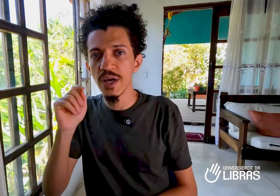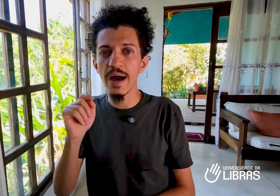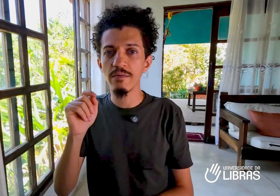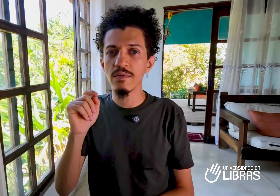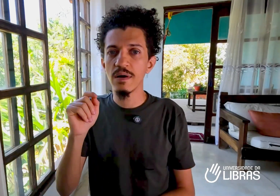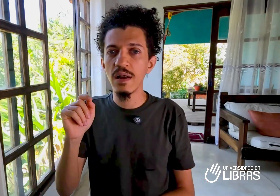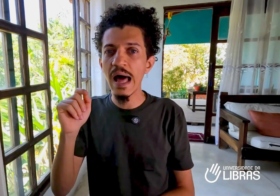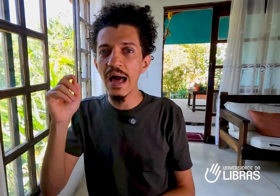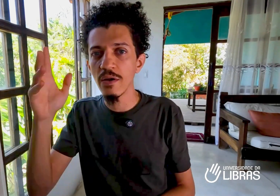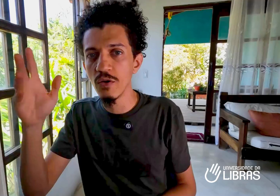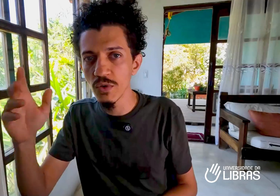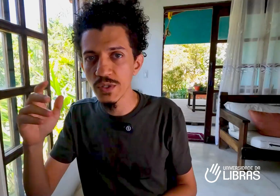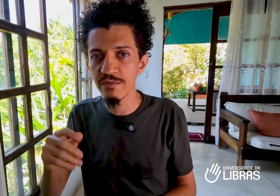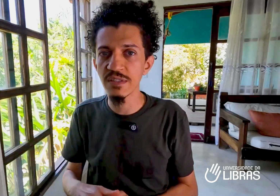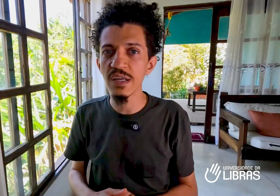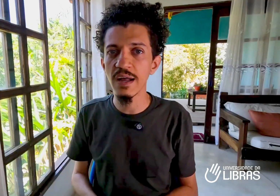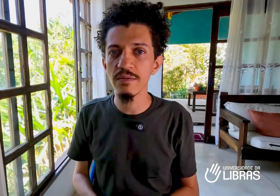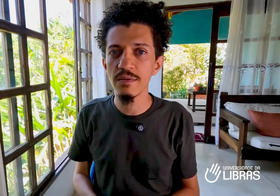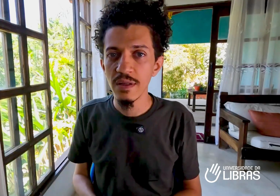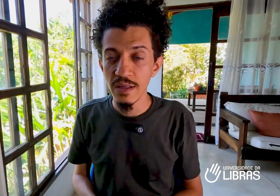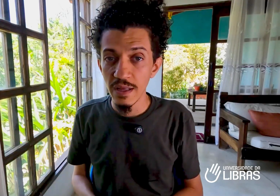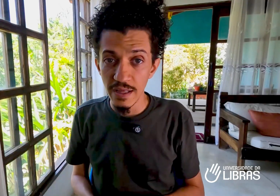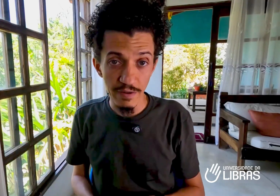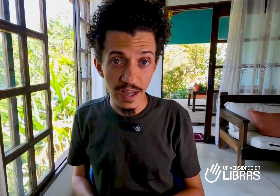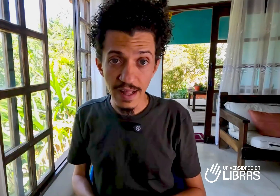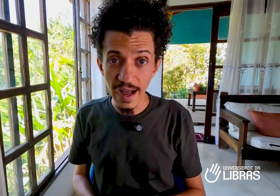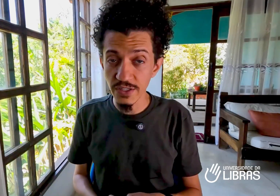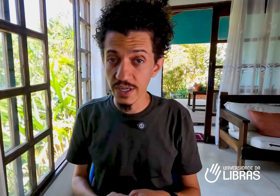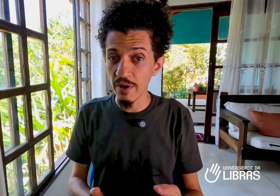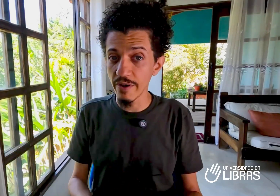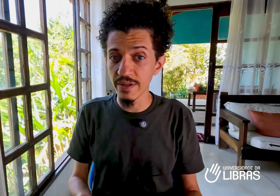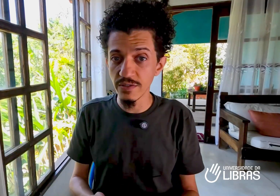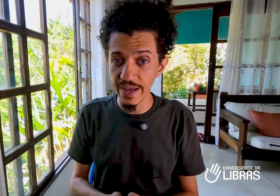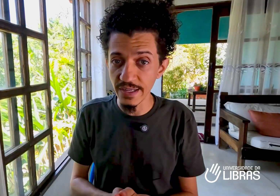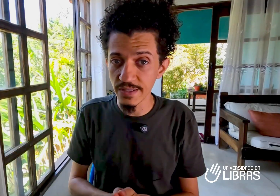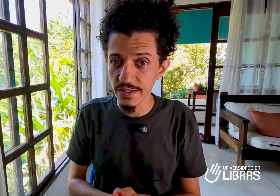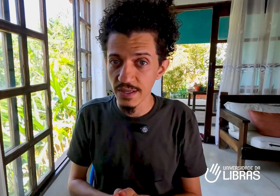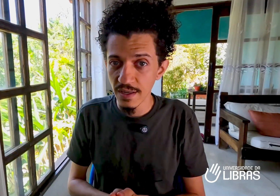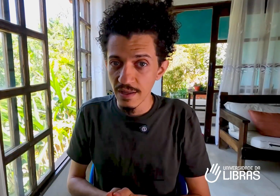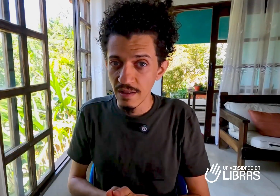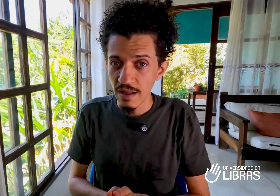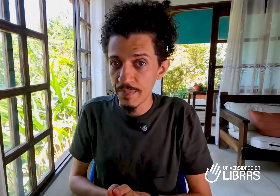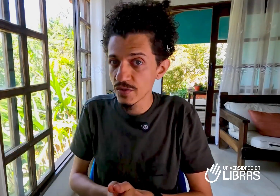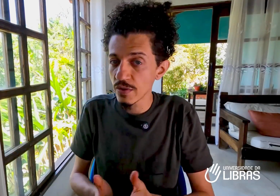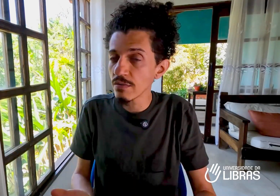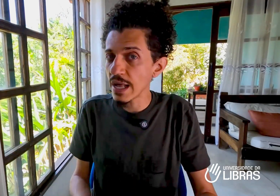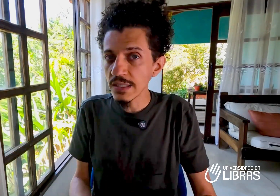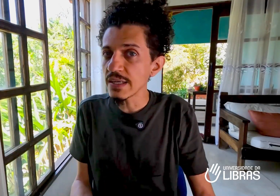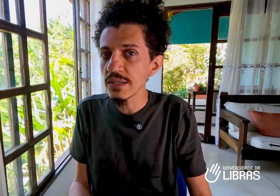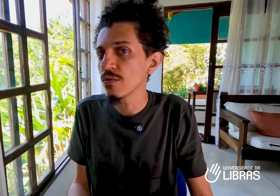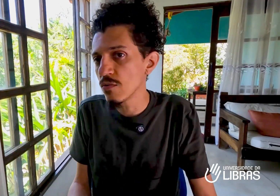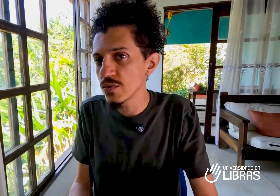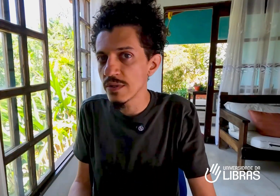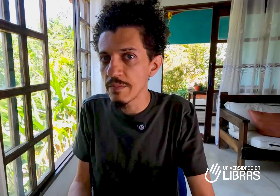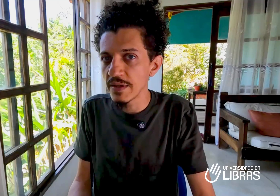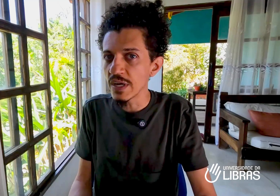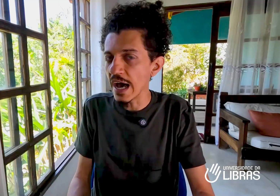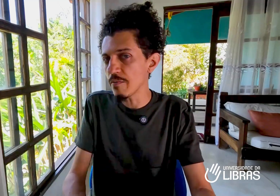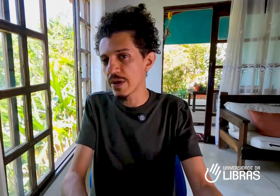intermediário, lá no curso avançado. E a verdade é que a maioria das vezes a pessoa não tem acesso a um curso intermediário, porque a